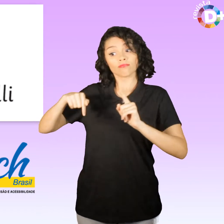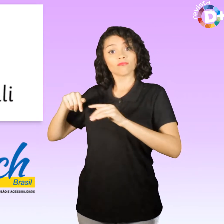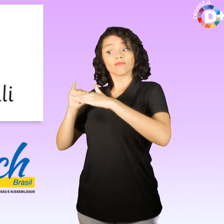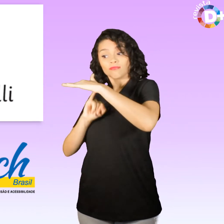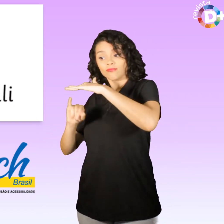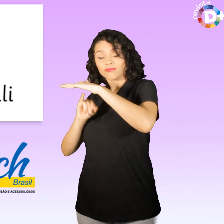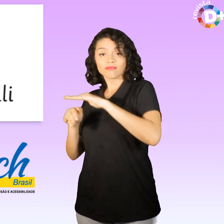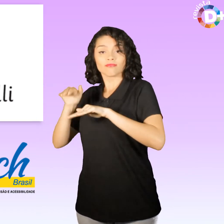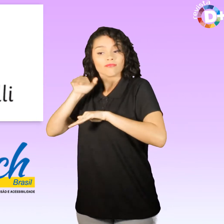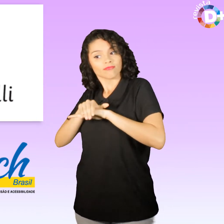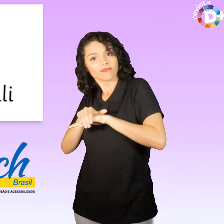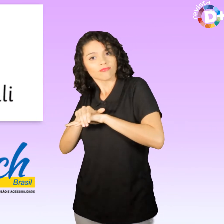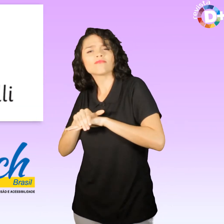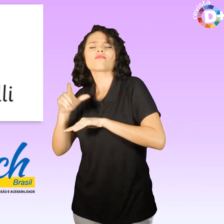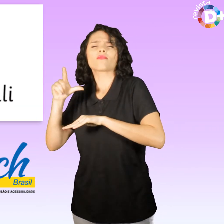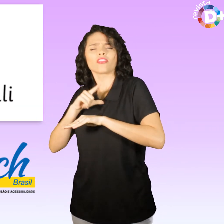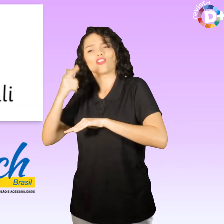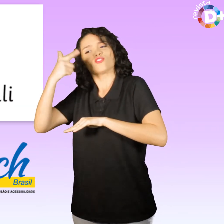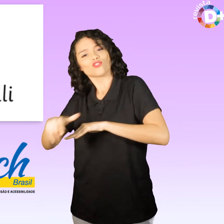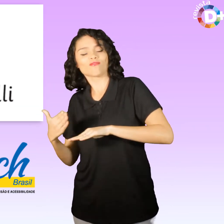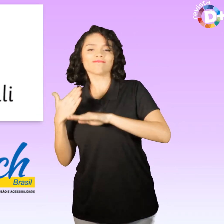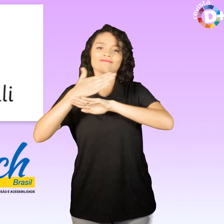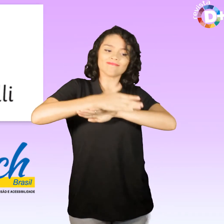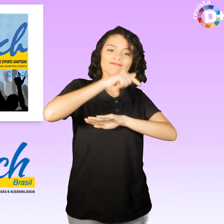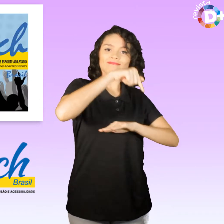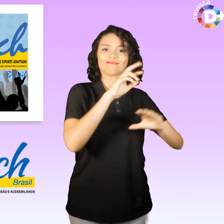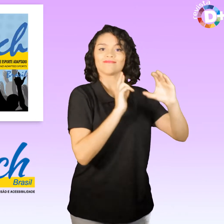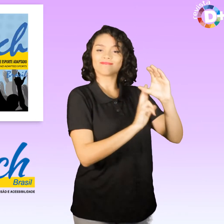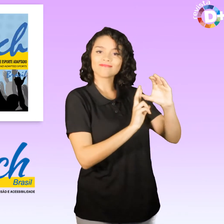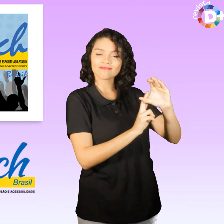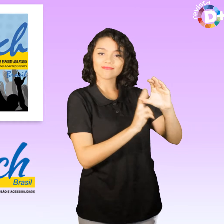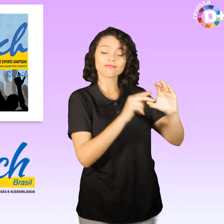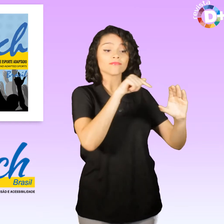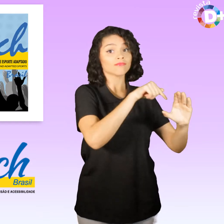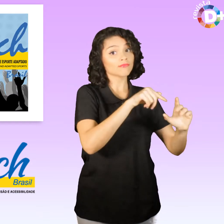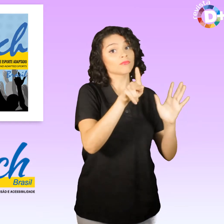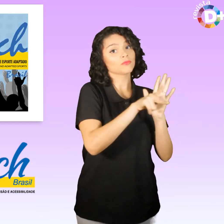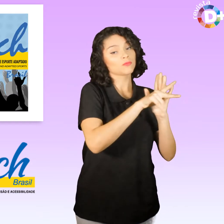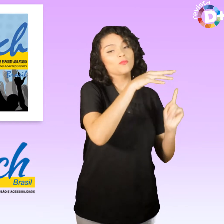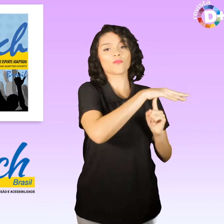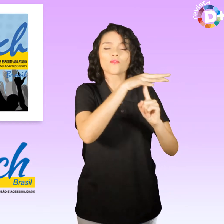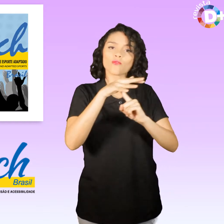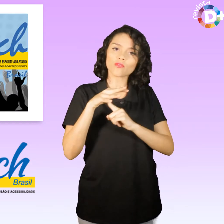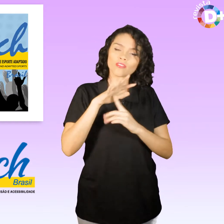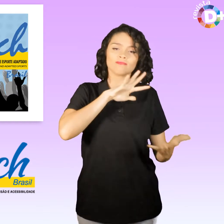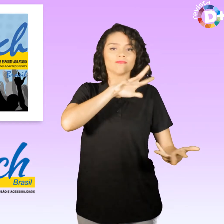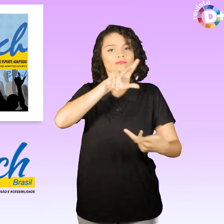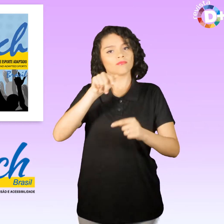Mara Gabrilli participa de mais uma edição da Reatec, Feira Internacional de Tecnologias